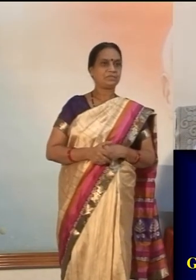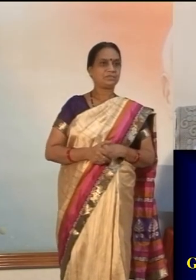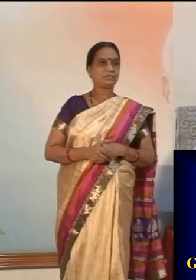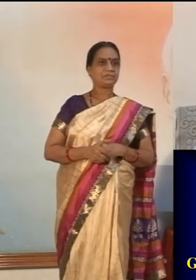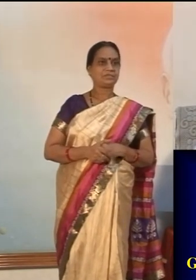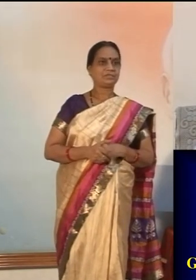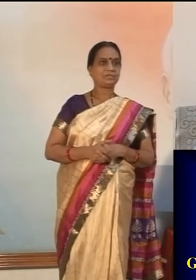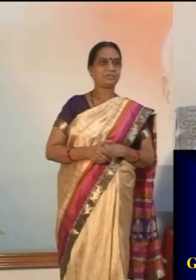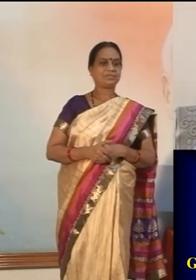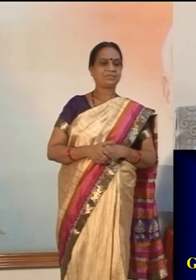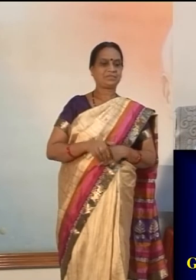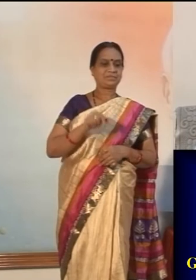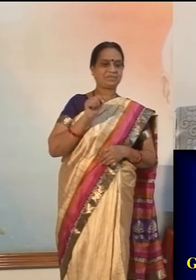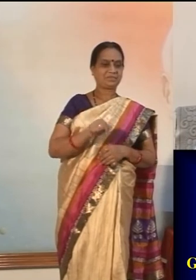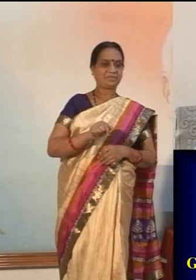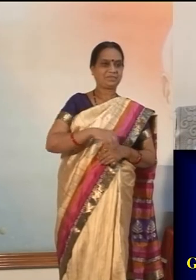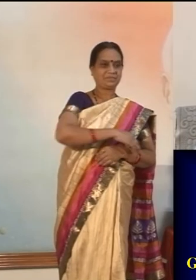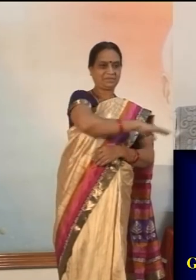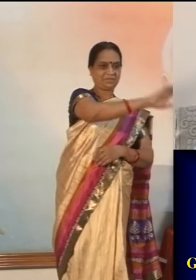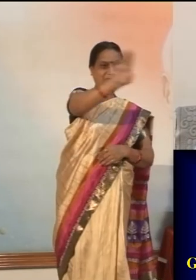तो आज सब संकल्प करें